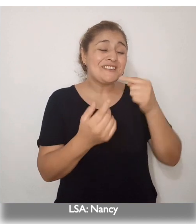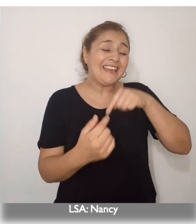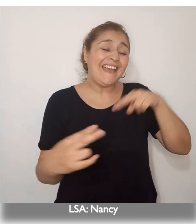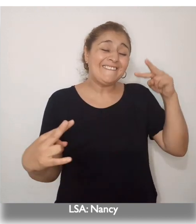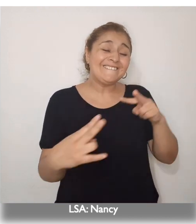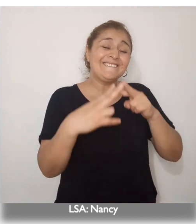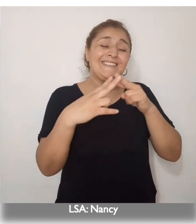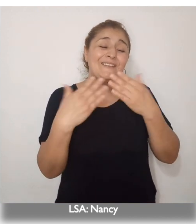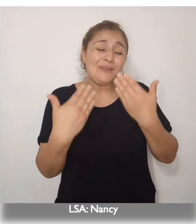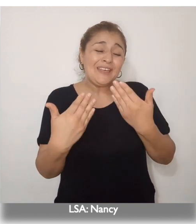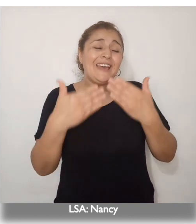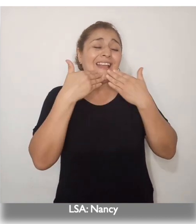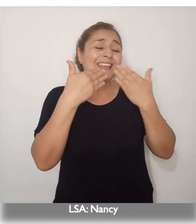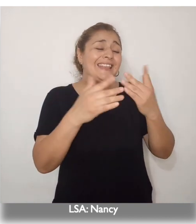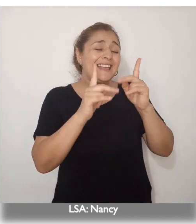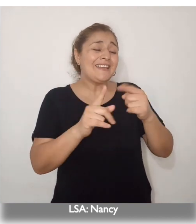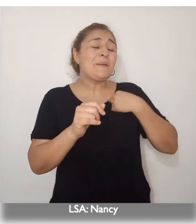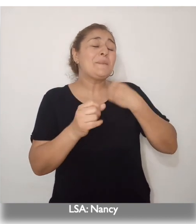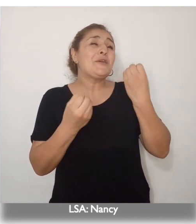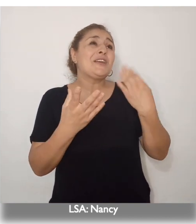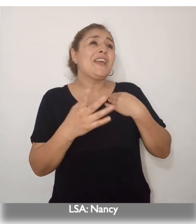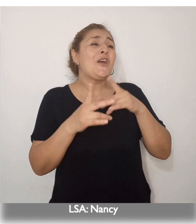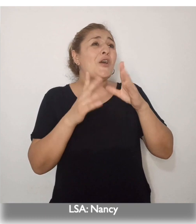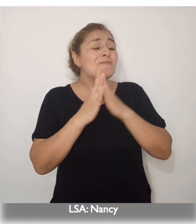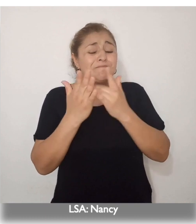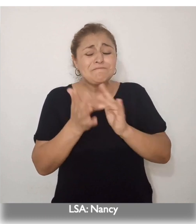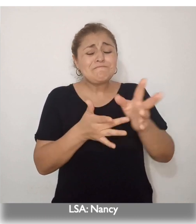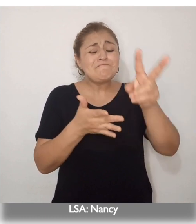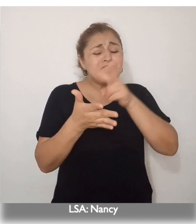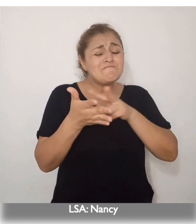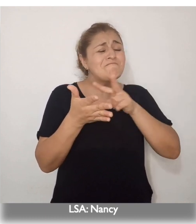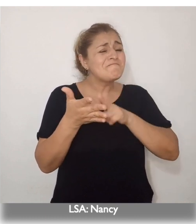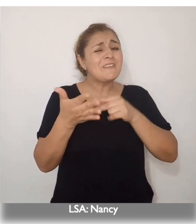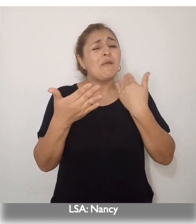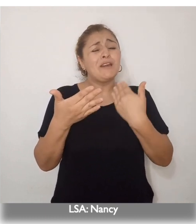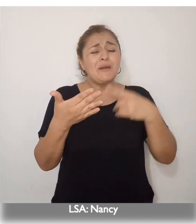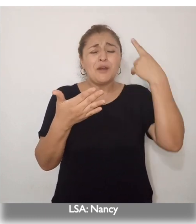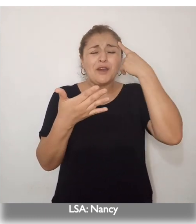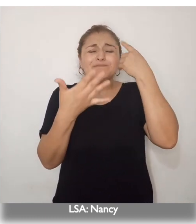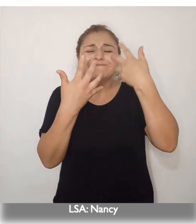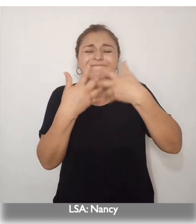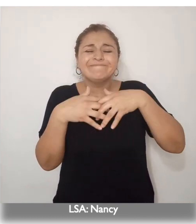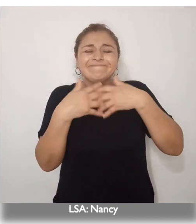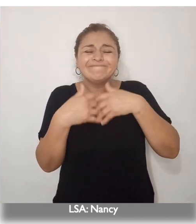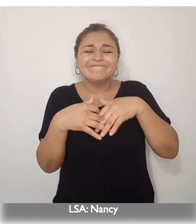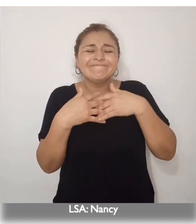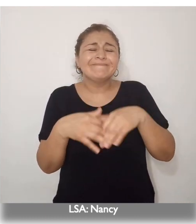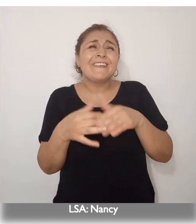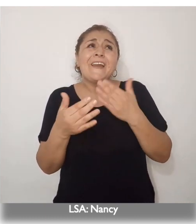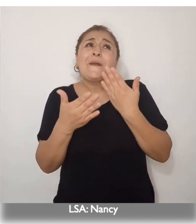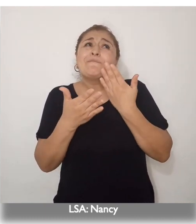porque hoy vamos a poder meditar sobre tu palabra te pedimos que abras nuestro